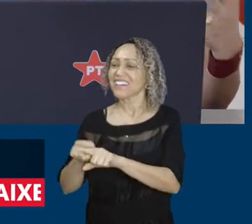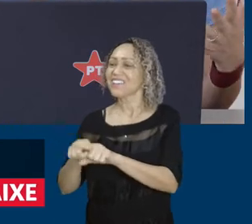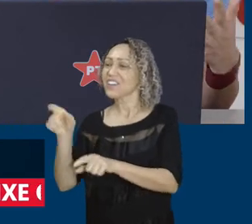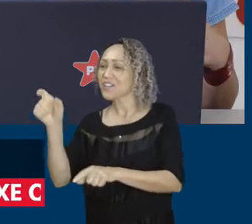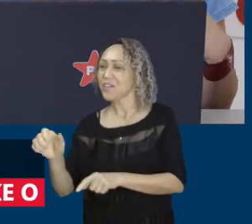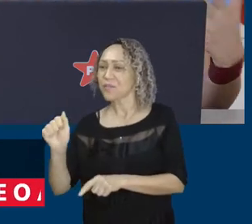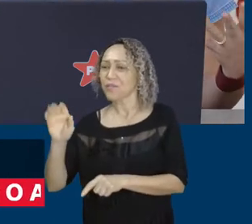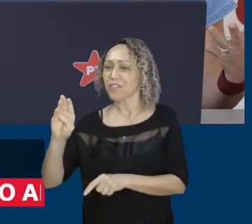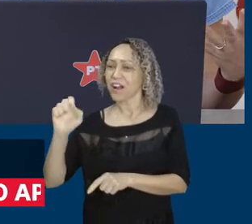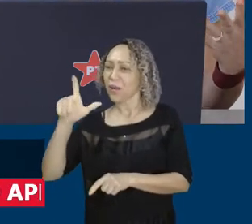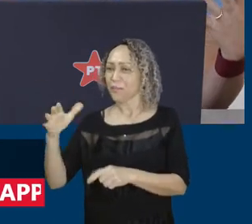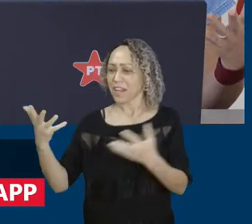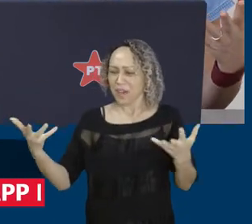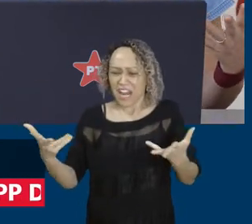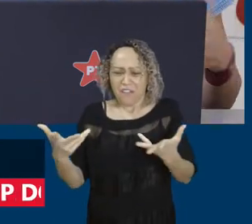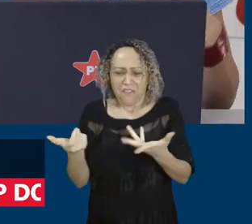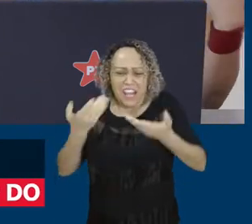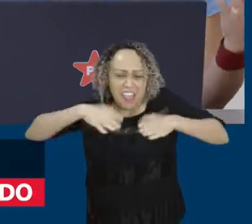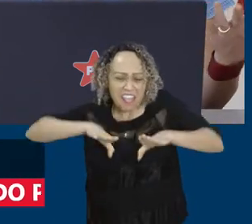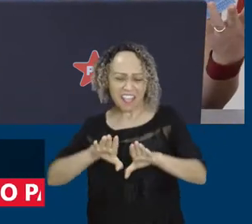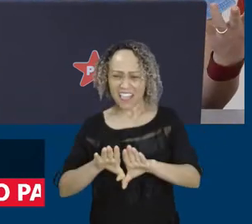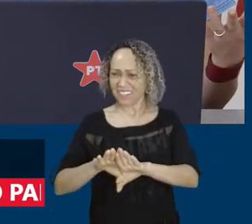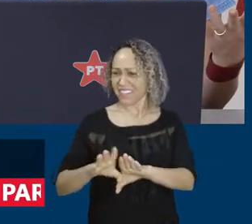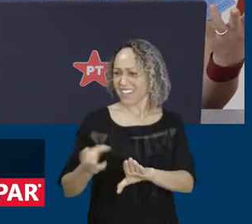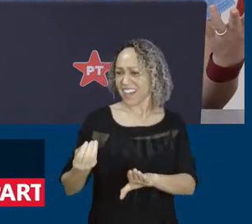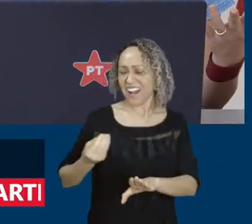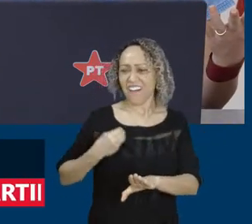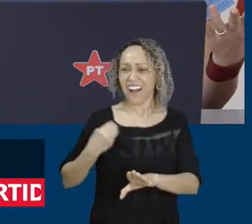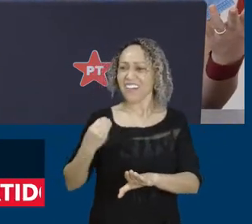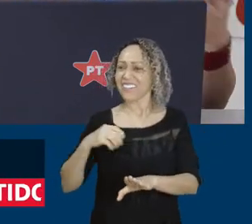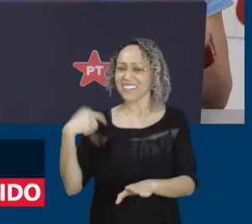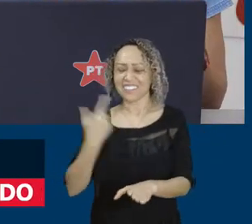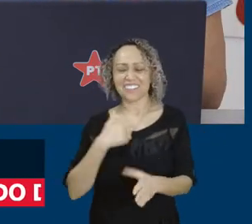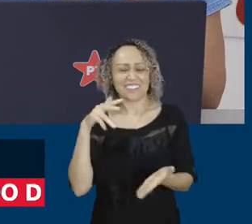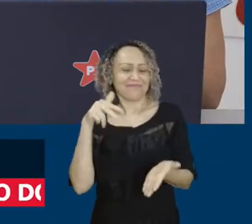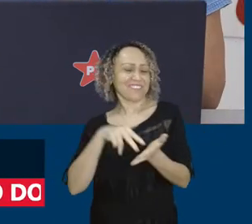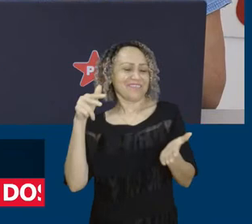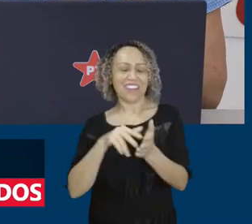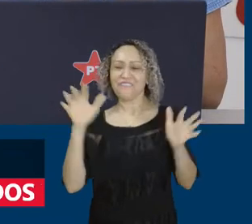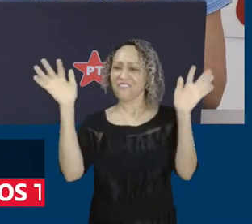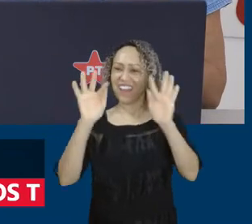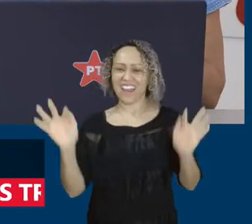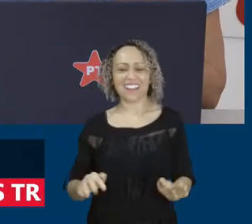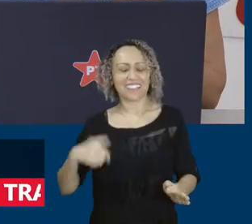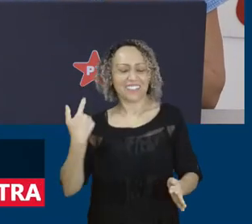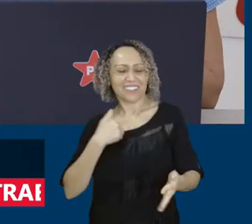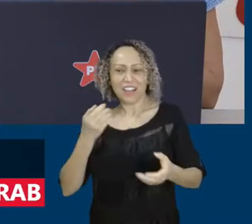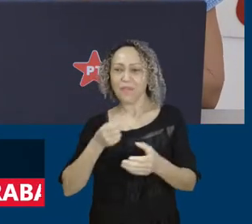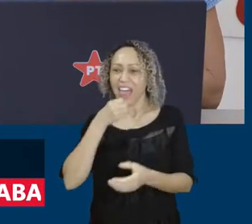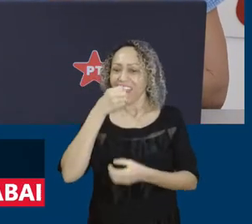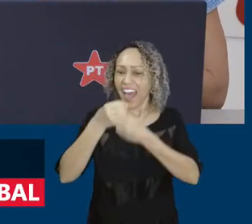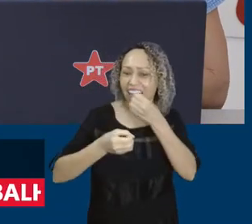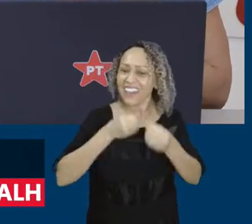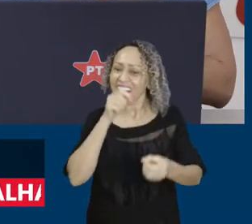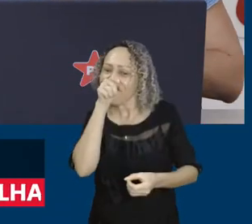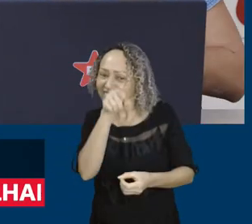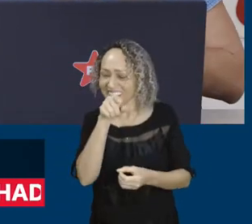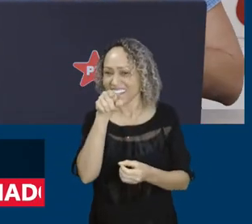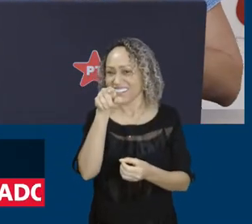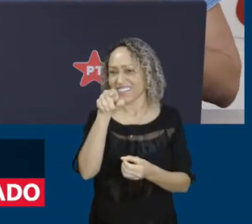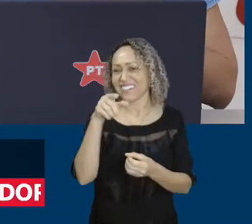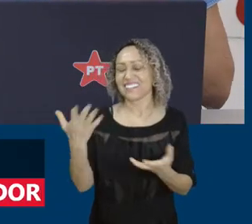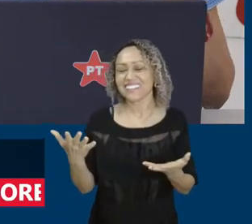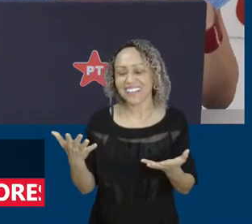diz, maravilha essa inclusão ao vivo. A gente também está super feliz por estar fazendo essa entrevista aqui dessa maneira.